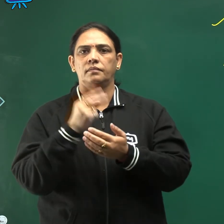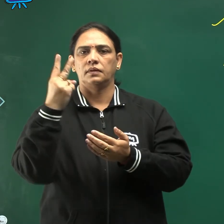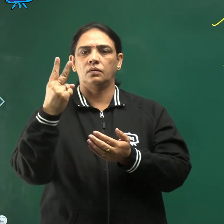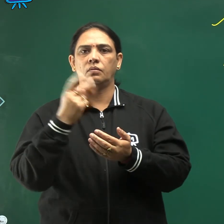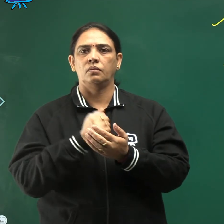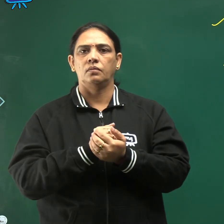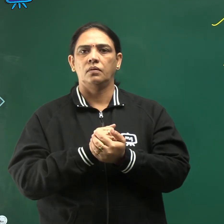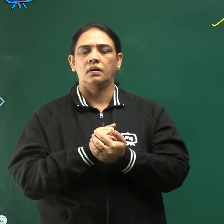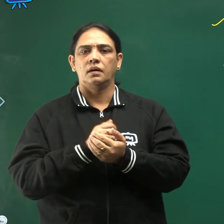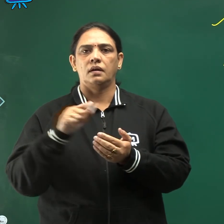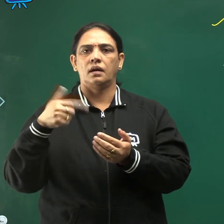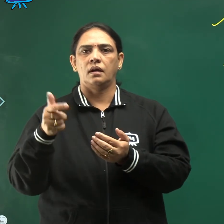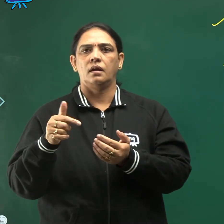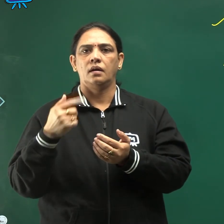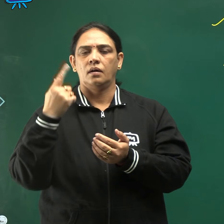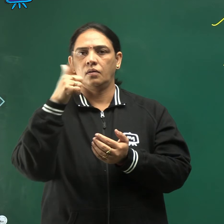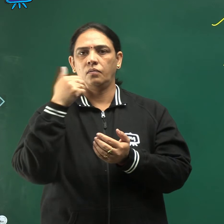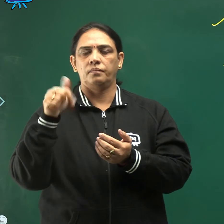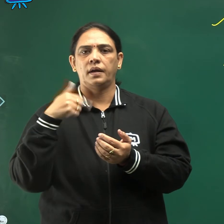के रूप में